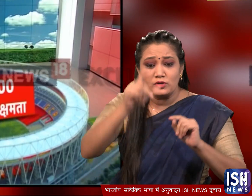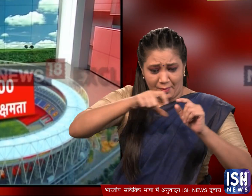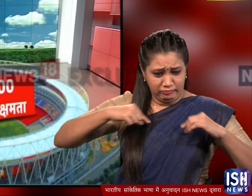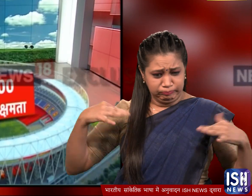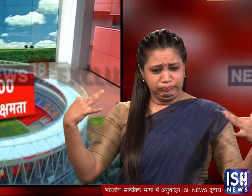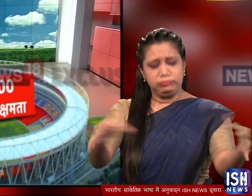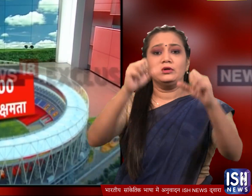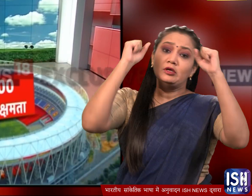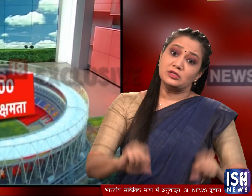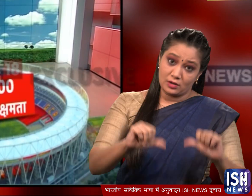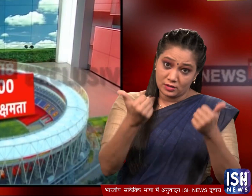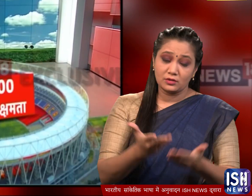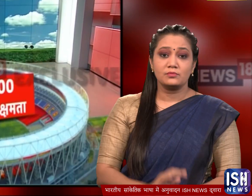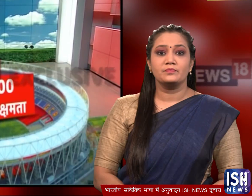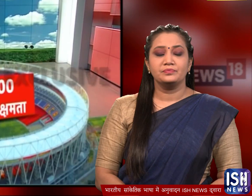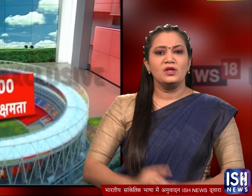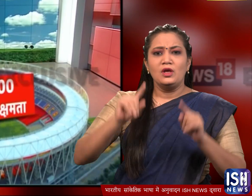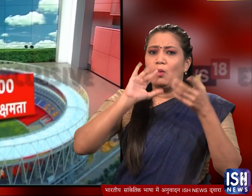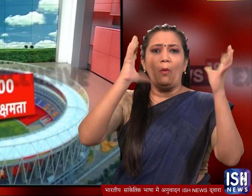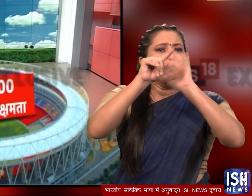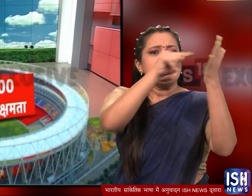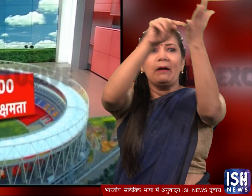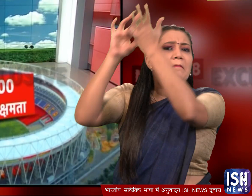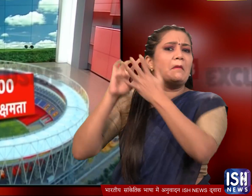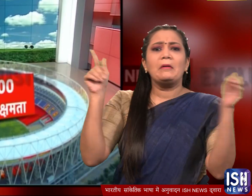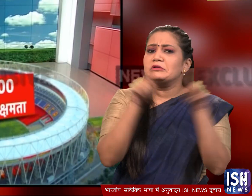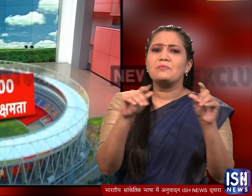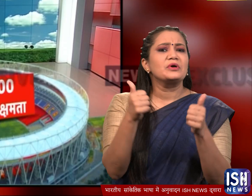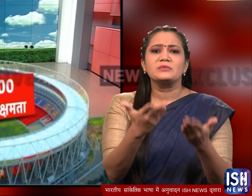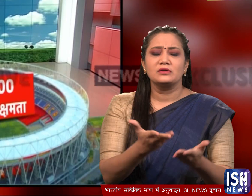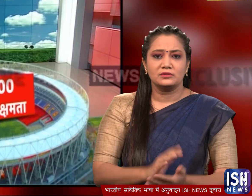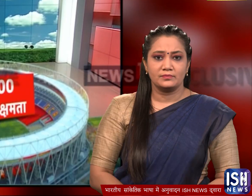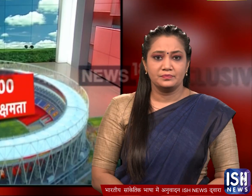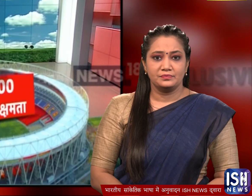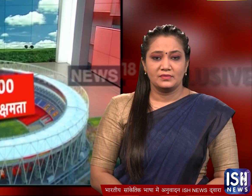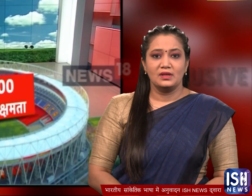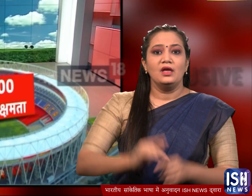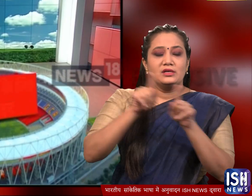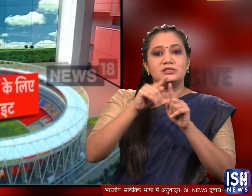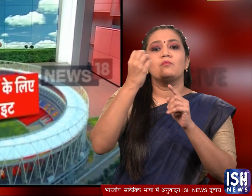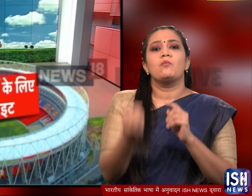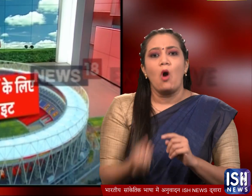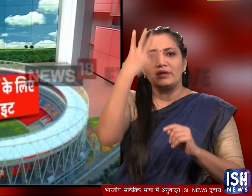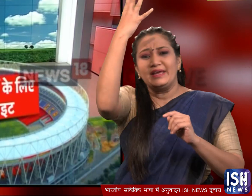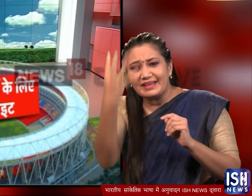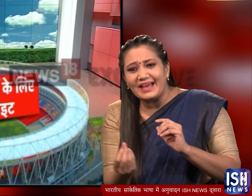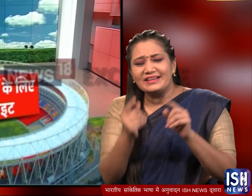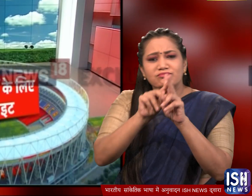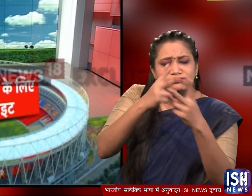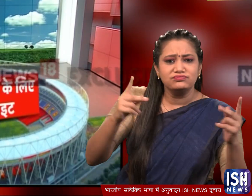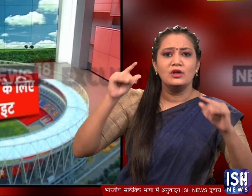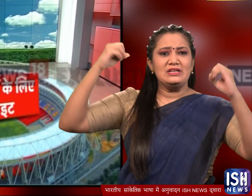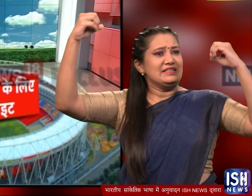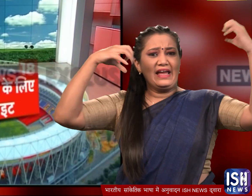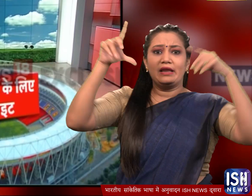एक साथ बैठकर मैच देखने का इंतजाम है, जो दुनिया के किसी भी दूसरे स्टेडियम में मुमकिन नहीं। स्टेडियम में डे नाइट मैचों के लिए एलईडी लाइट